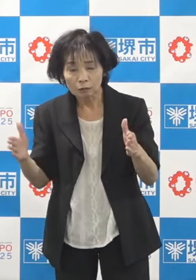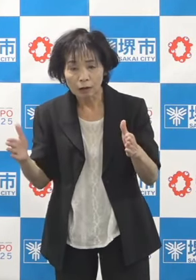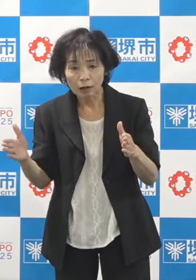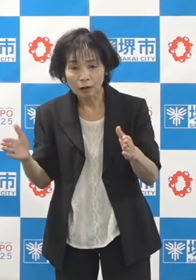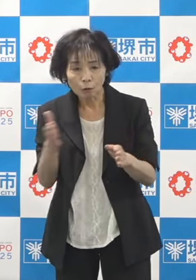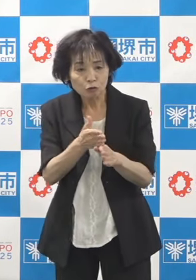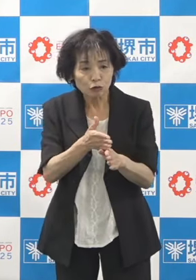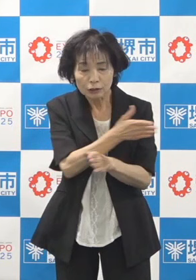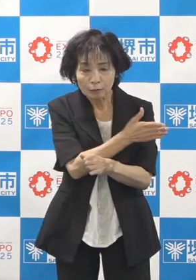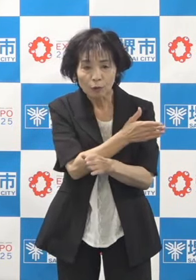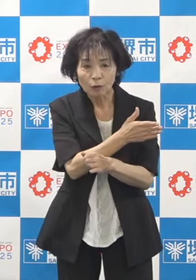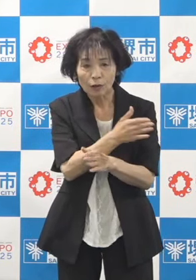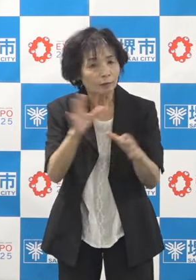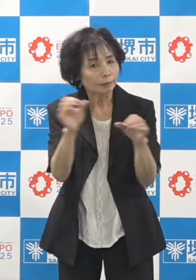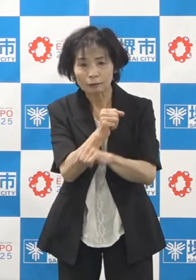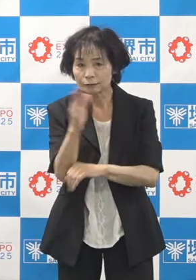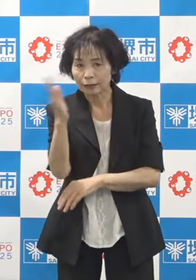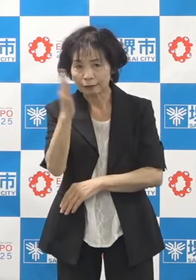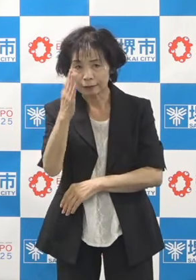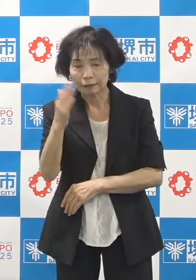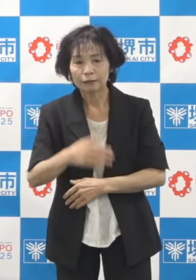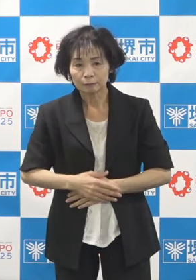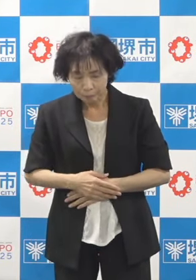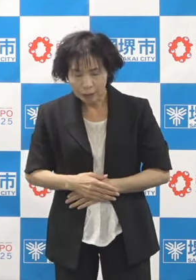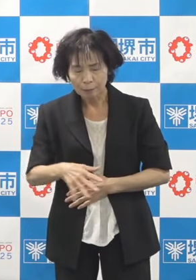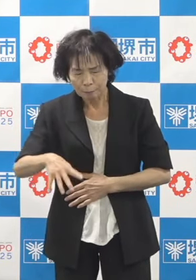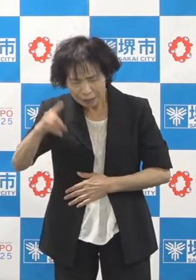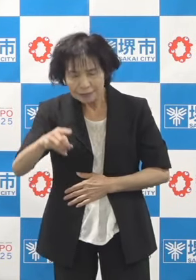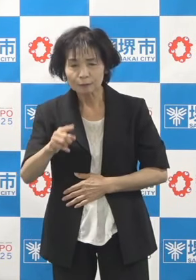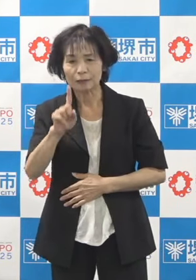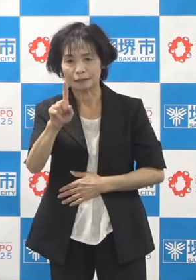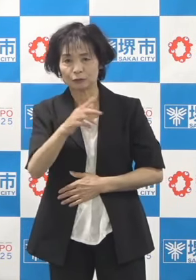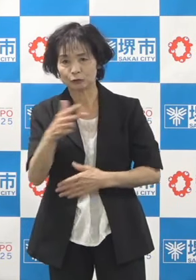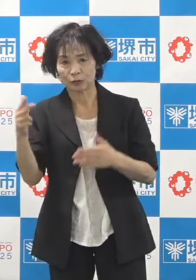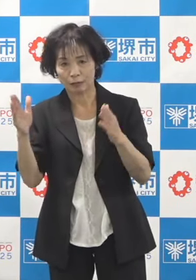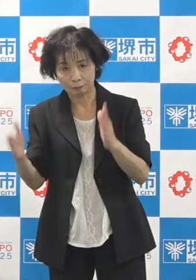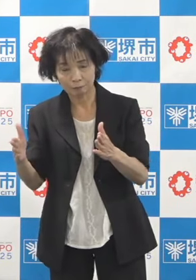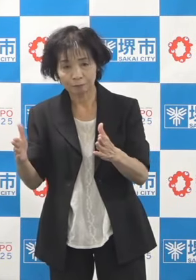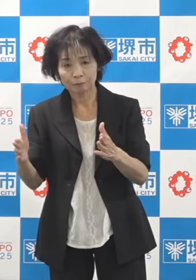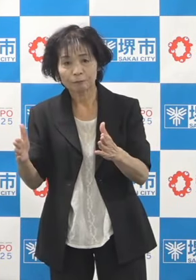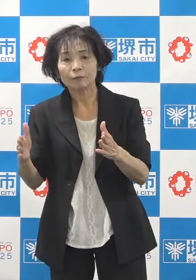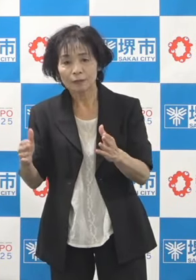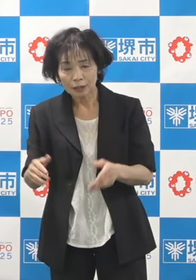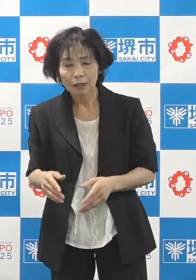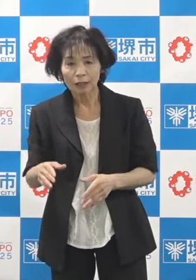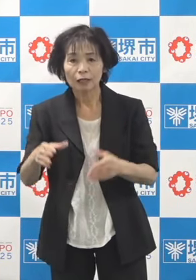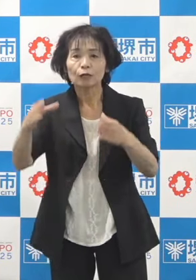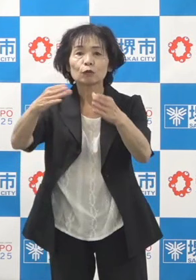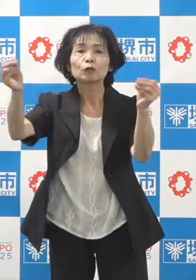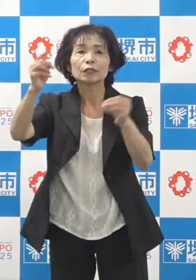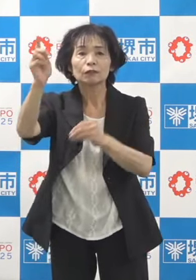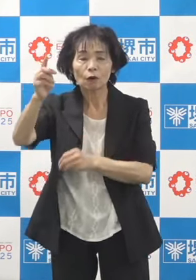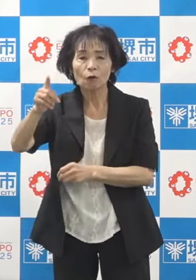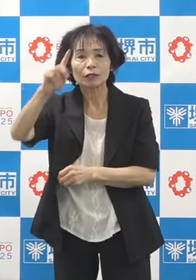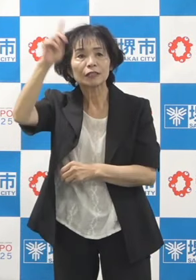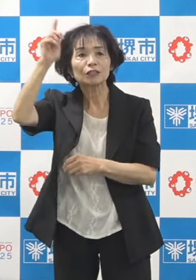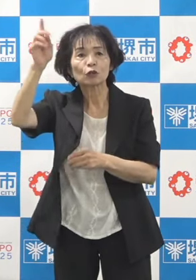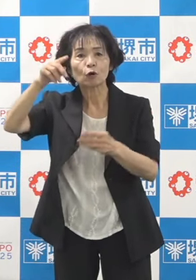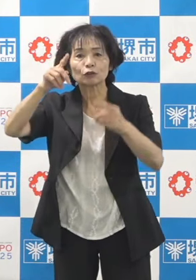ではありませんが、まず1週間経過する段階でですね、国、気象庁中心だと思いますが、一度